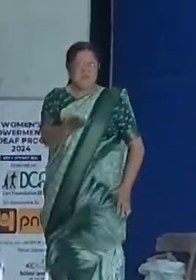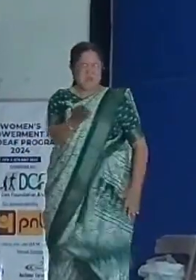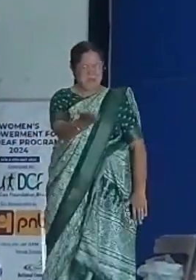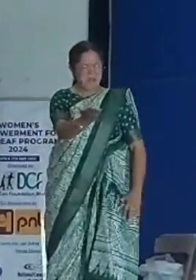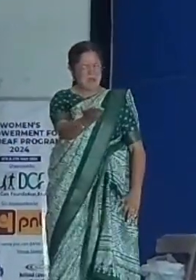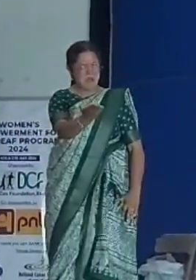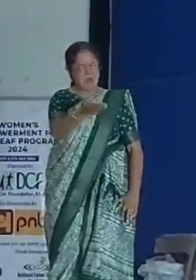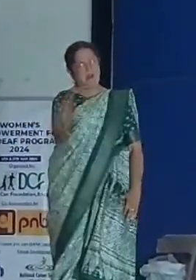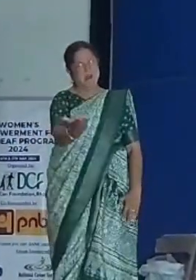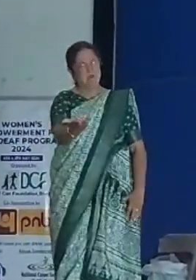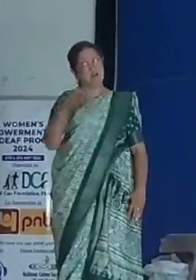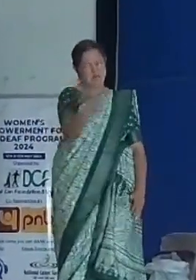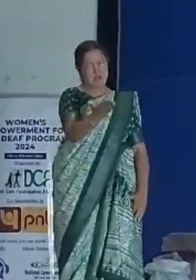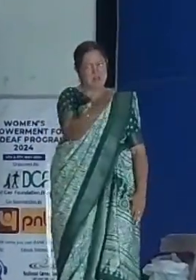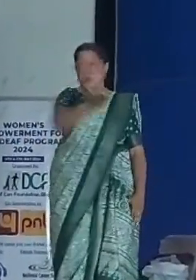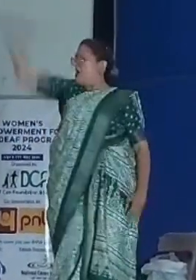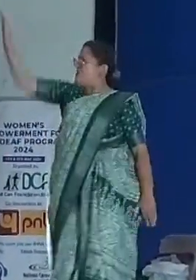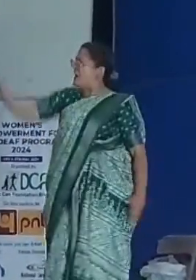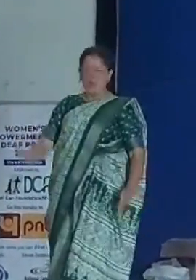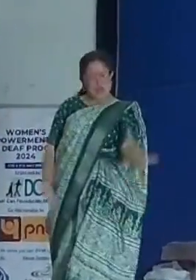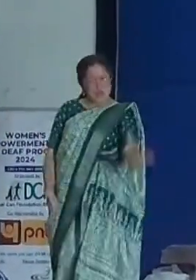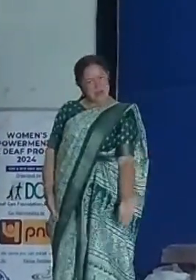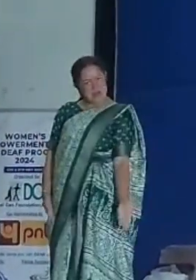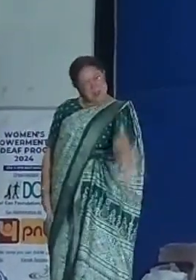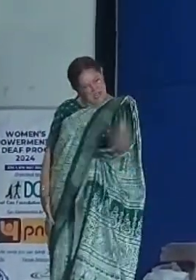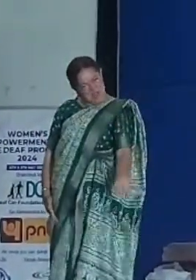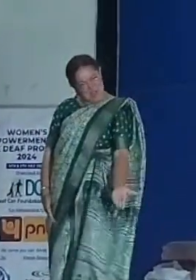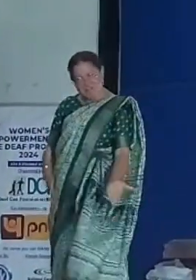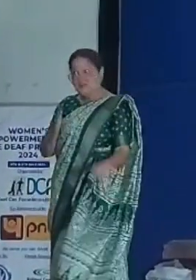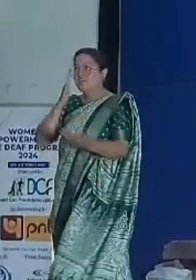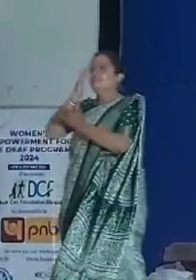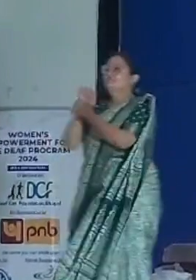है क्या। फिर पुलिस वाले बोला क्या चुप रहे चुपड़े क्या हर करते